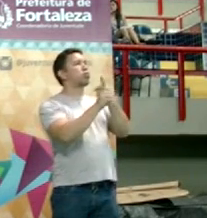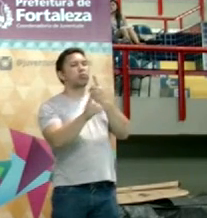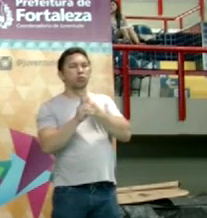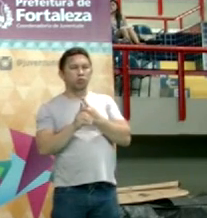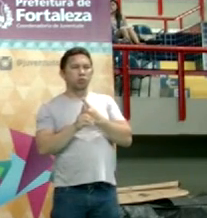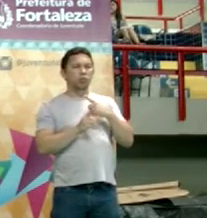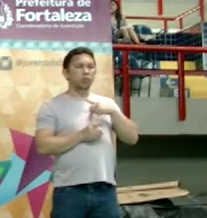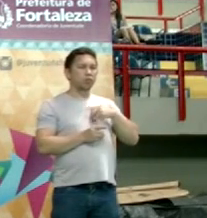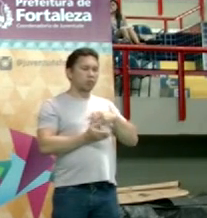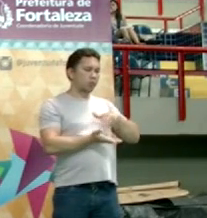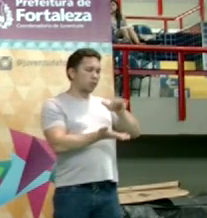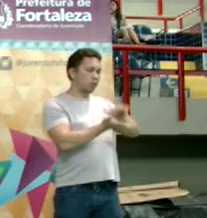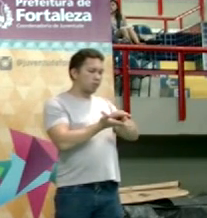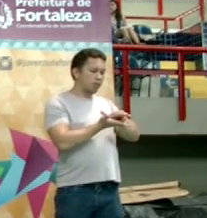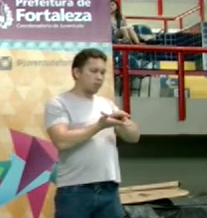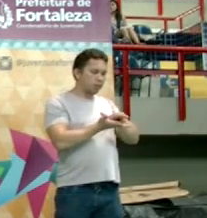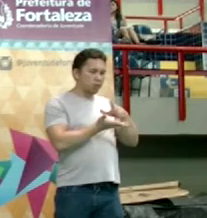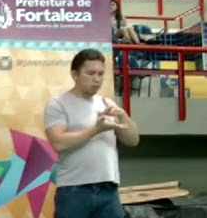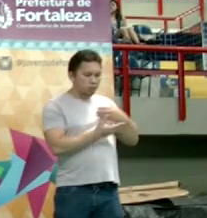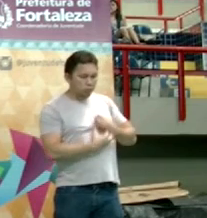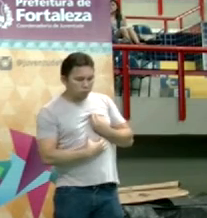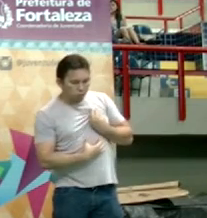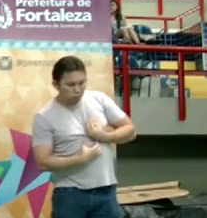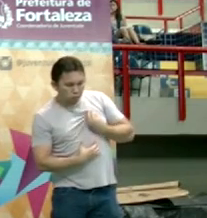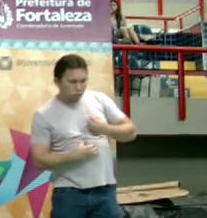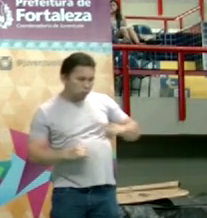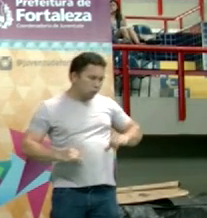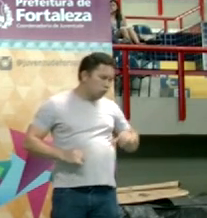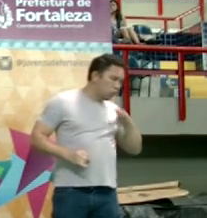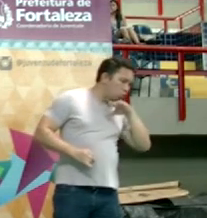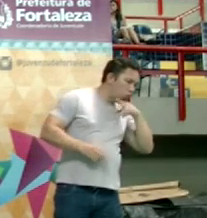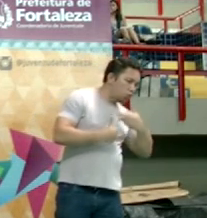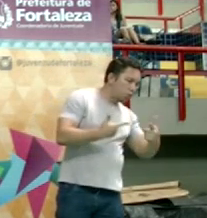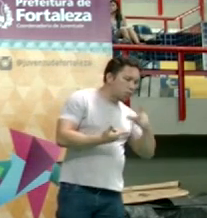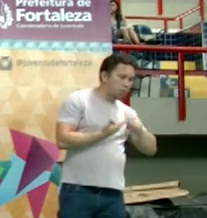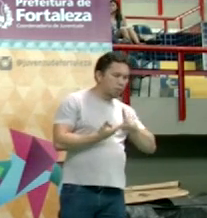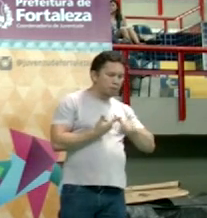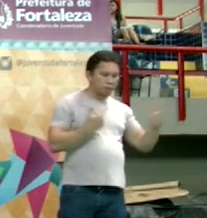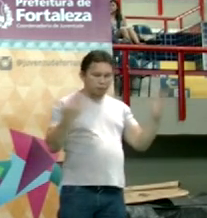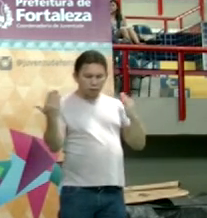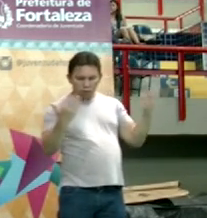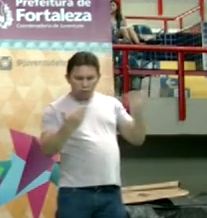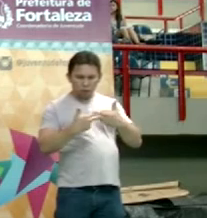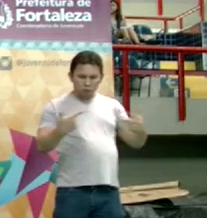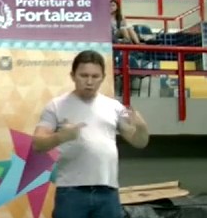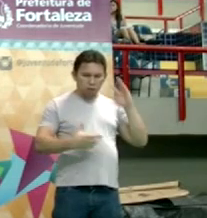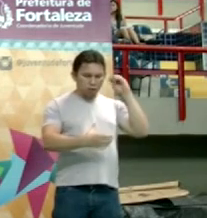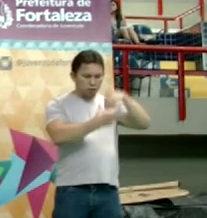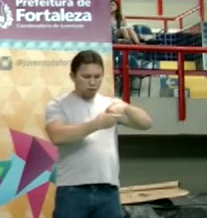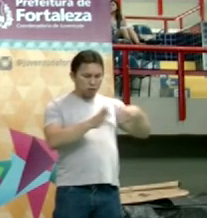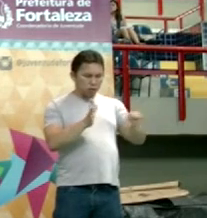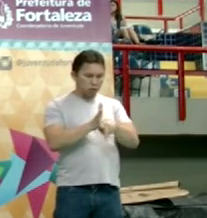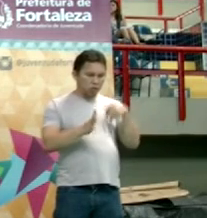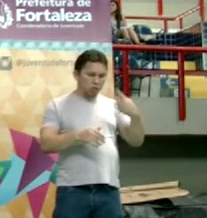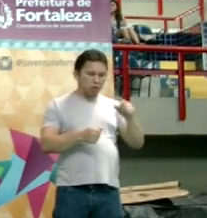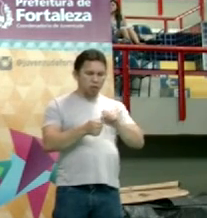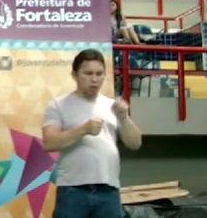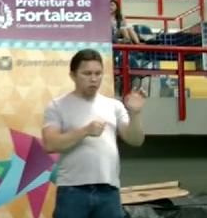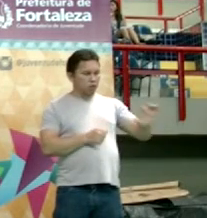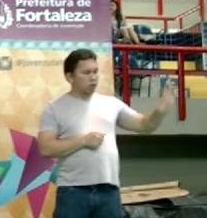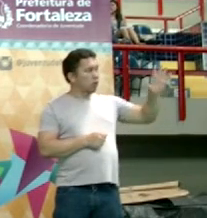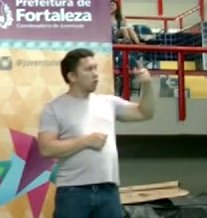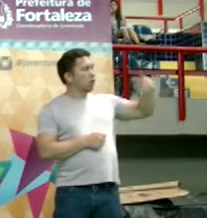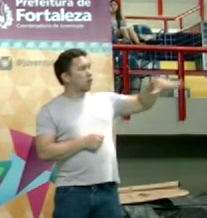aposento sofrível. Nunca, porém, qualquer coisa de comparável à comodidade que proporciona na